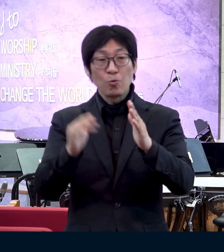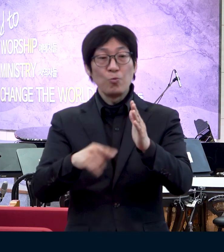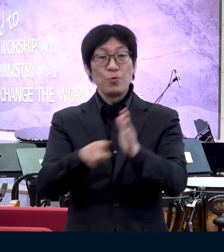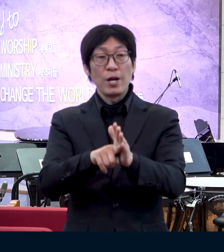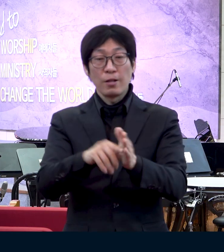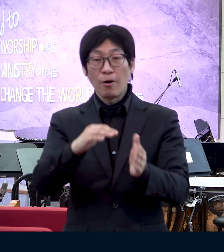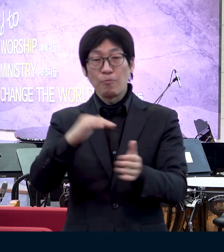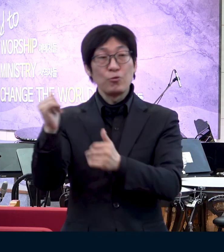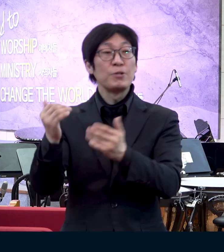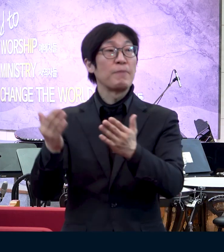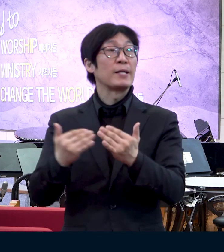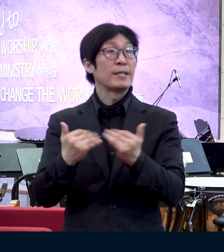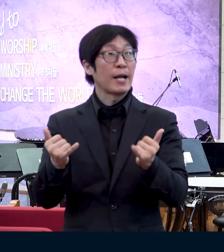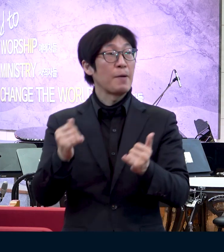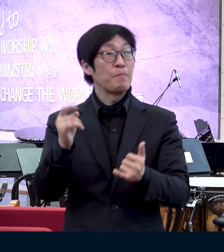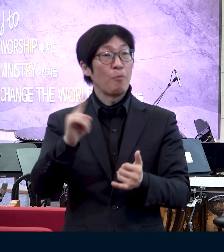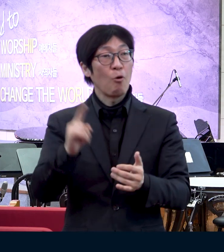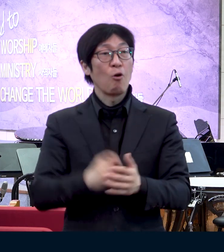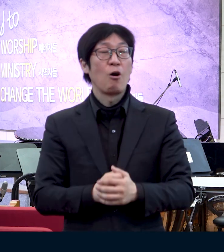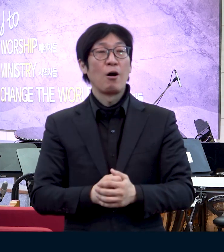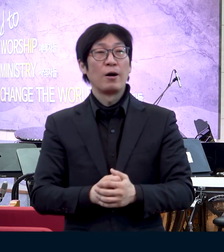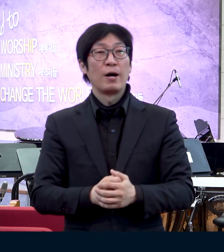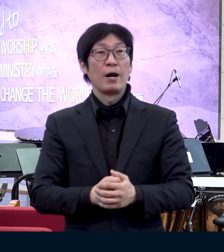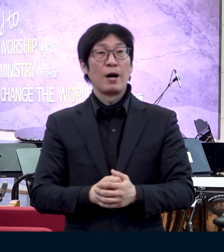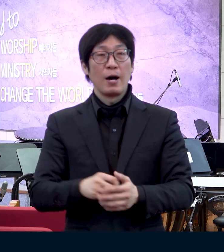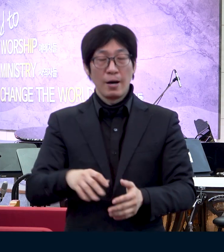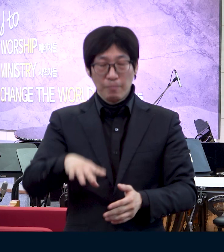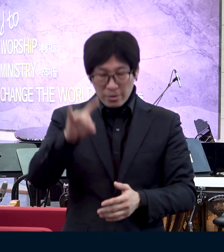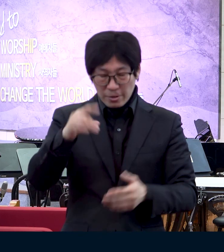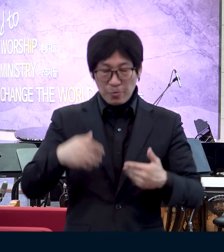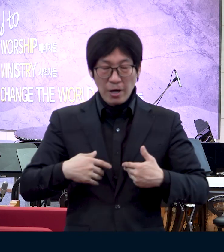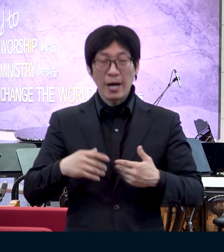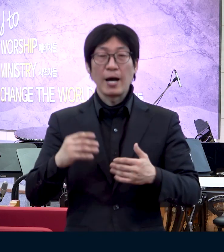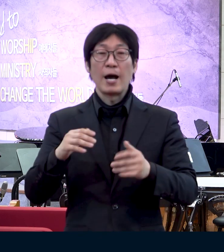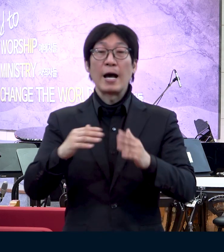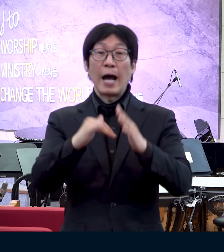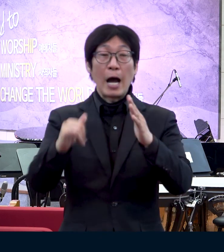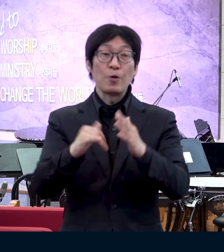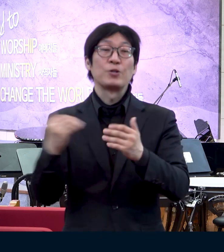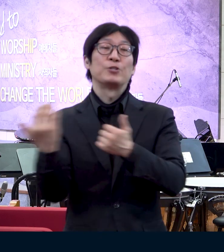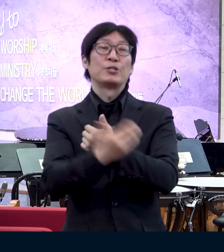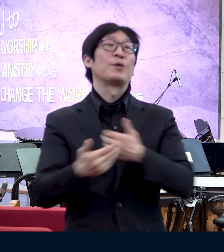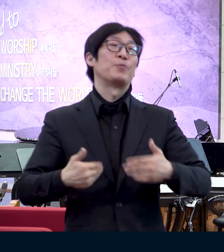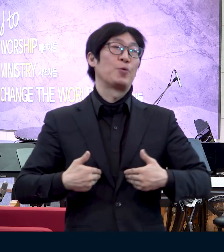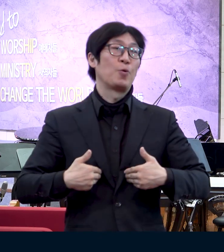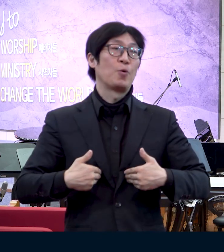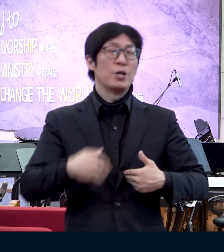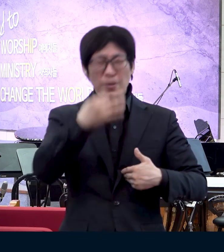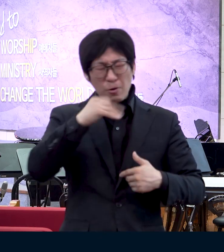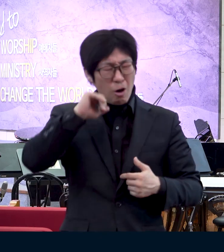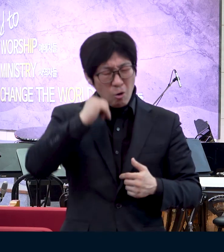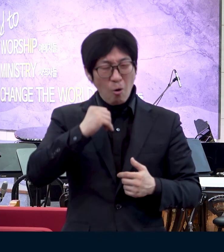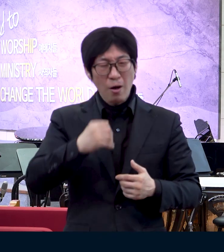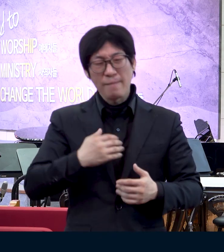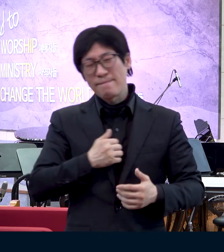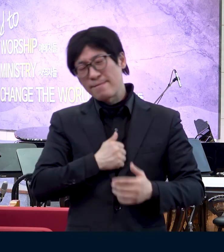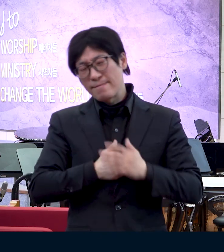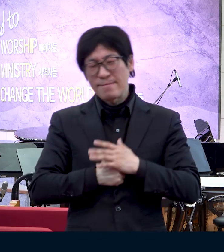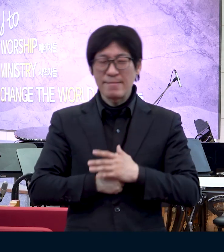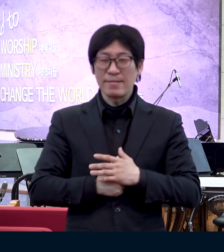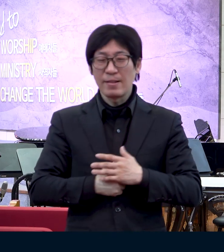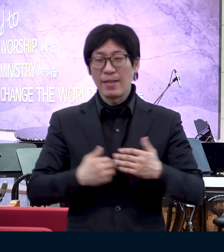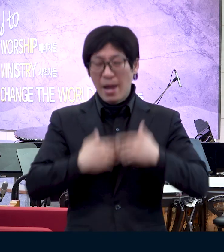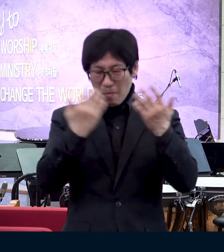가족을 위하여 부르심을 입은 사람은 무엇보다 가족을 지켜야 합니다. 아무리 힘들고 어려워도 정말